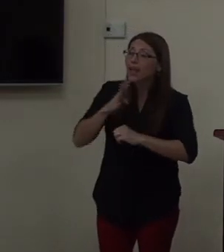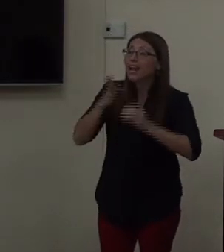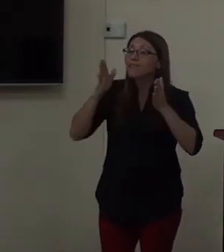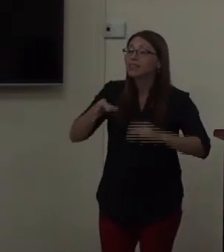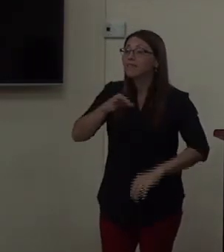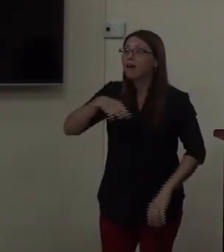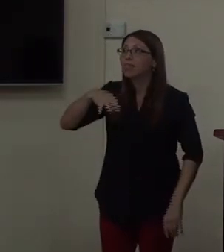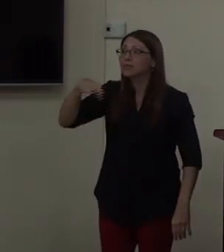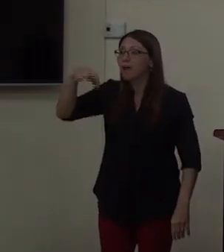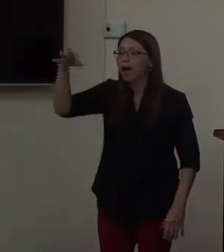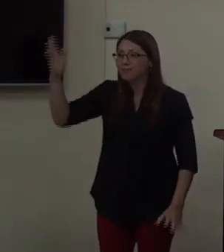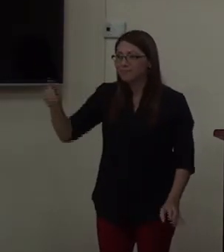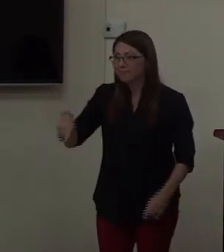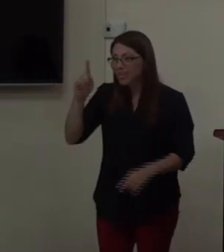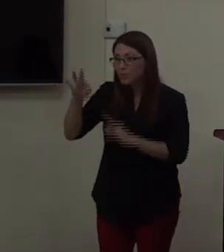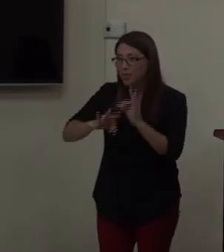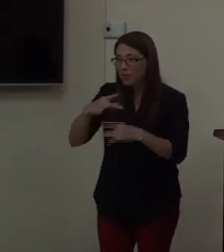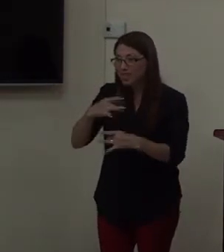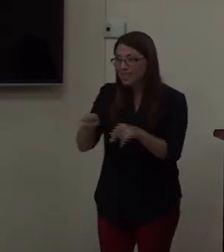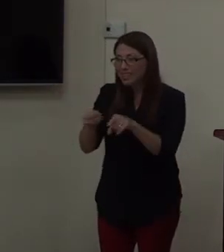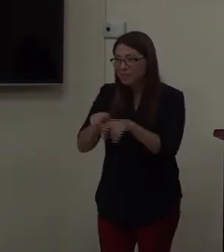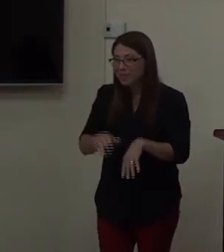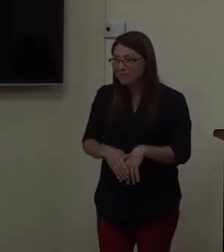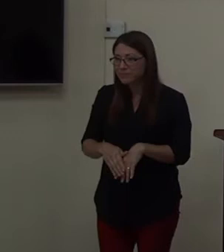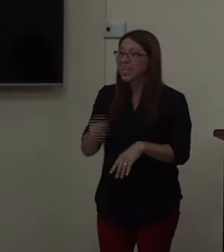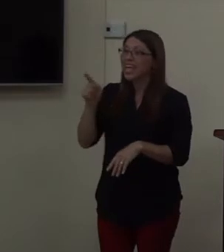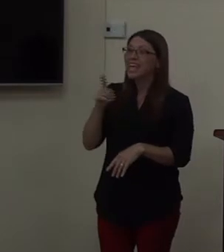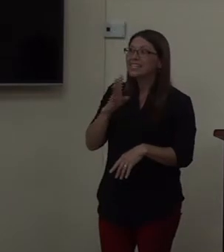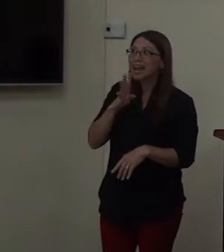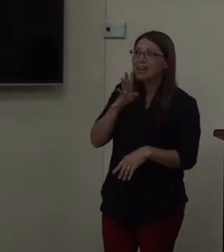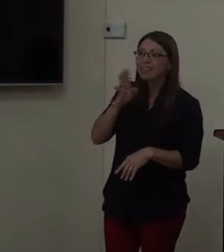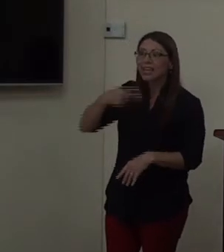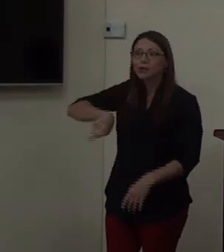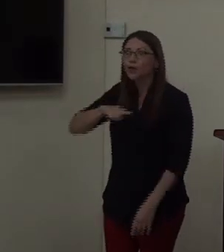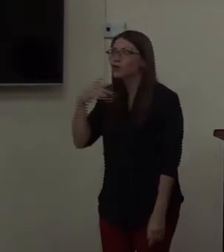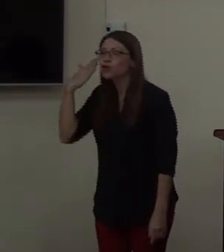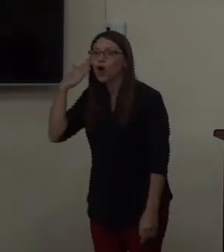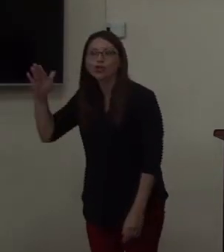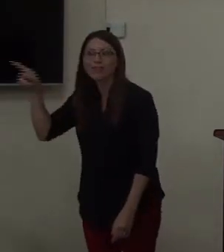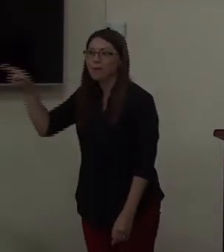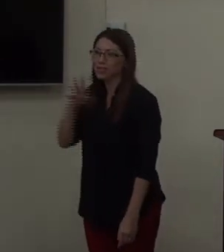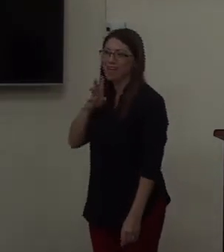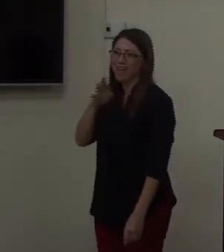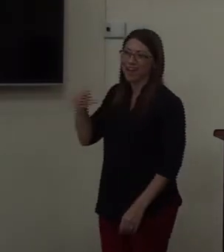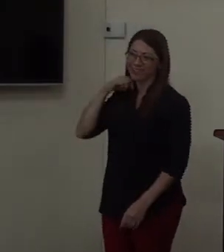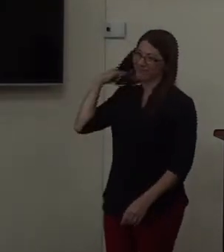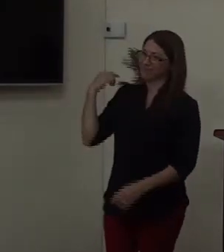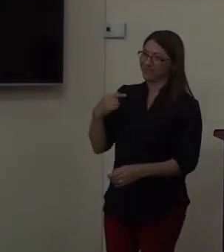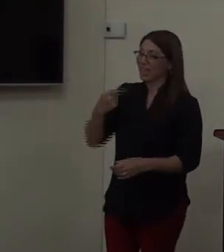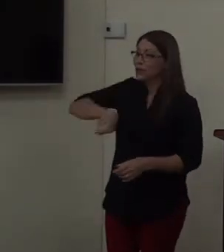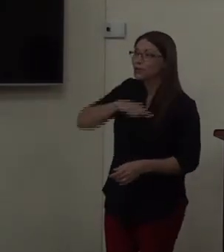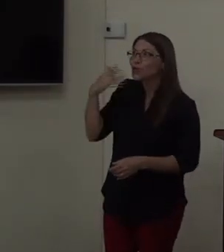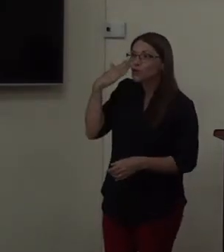fantasma, ¿verdad? Ese es un tipo también interesante. Es el hablante que no sabíamos que hablaba, ¿verdad? O que no